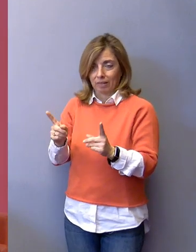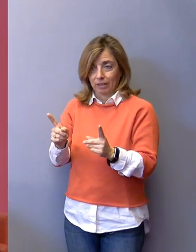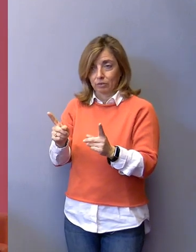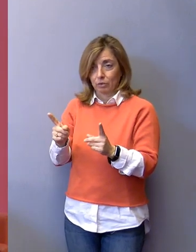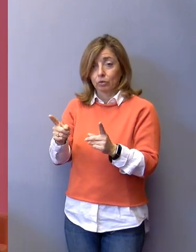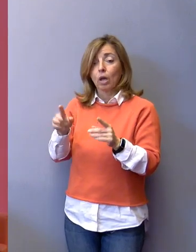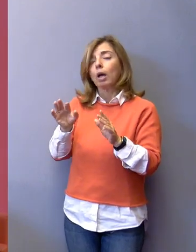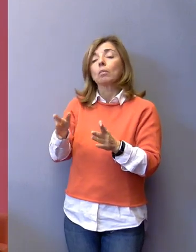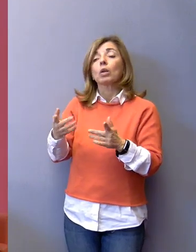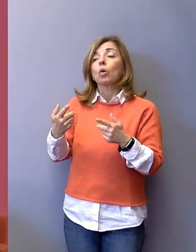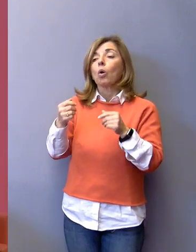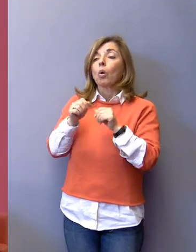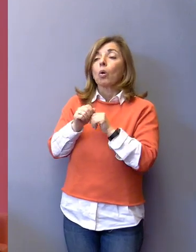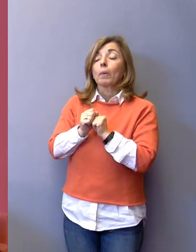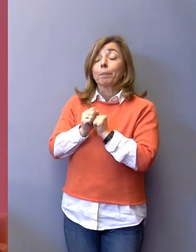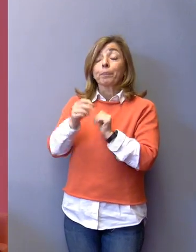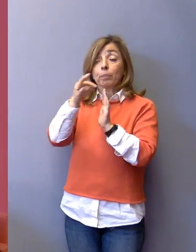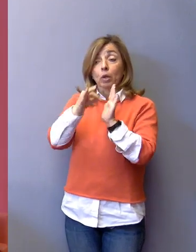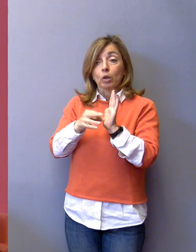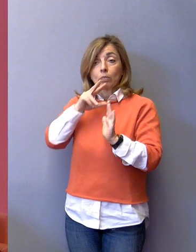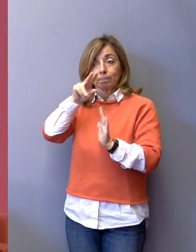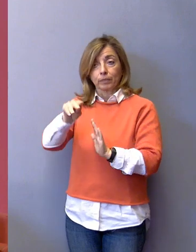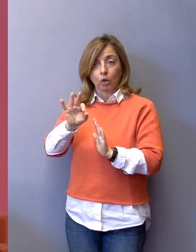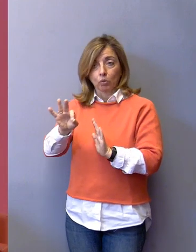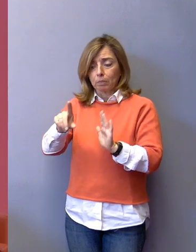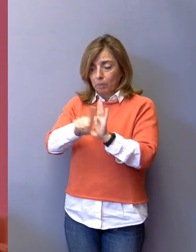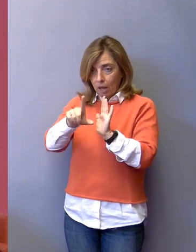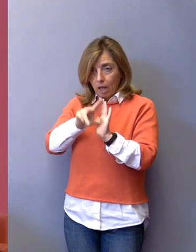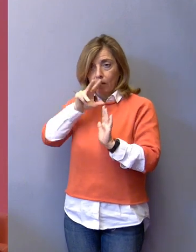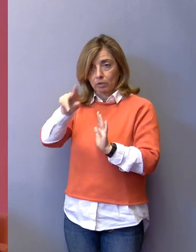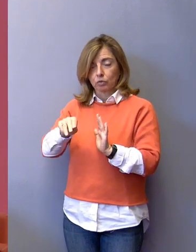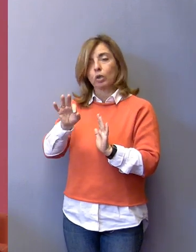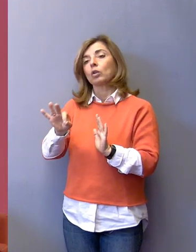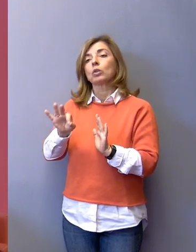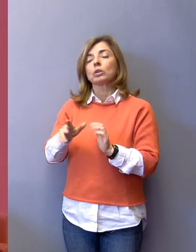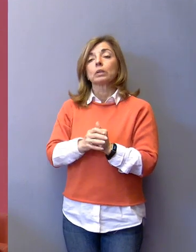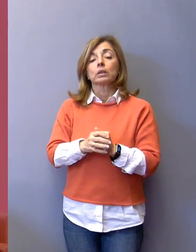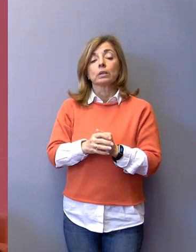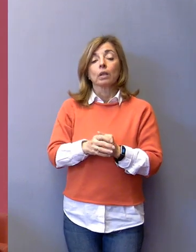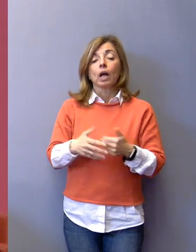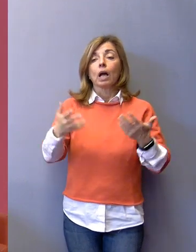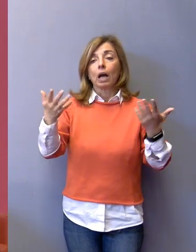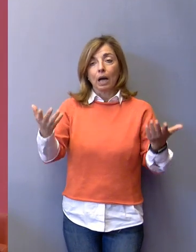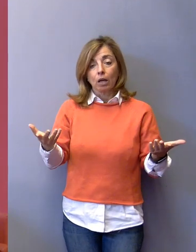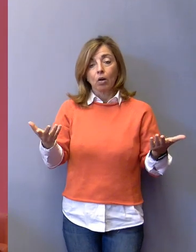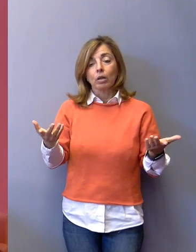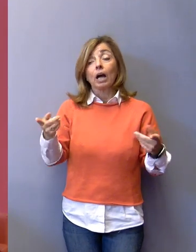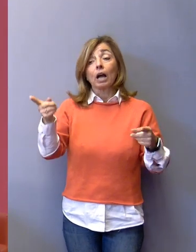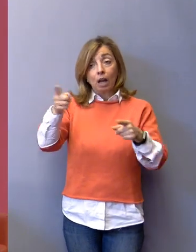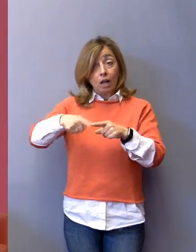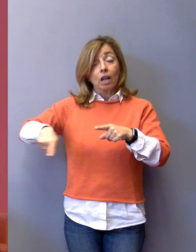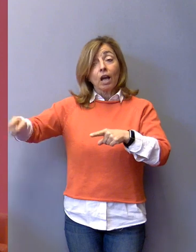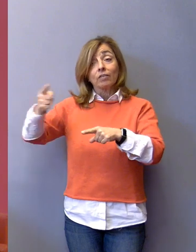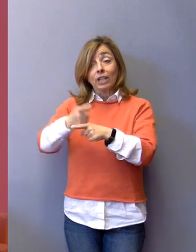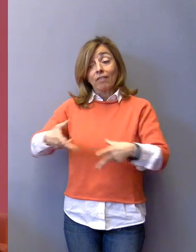totalmente ininfluente per regolamento e per legge Quindi a questo punto lo ripresentano corretto e lo